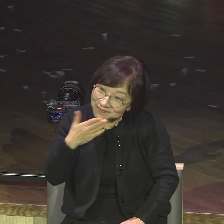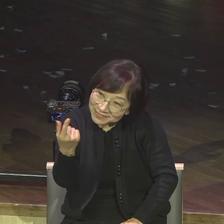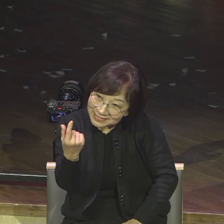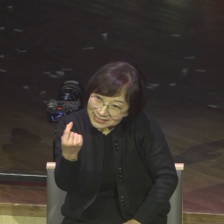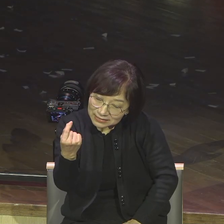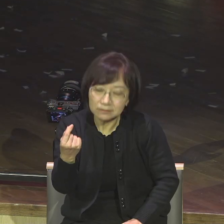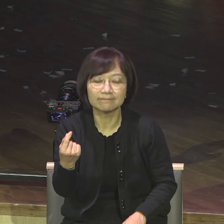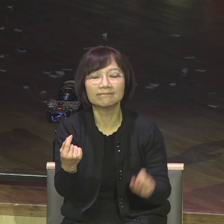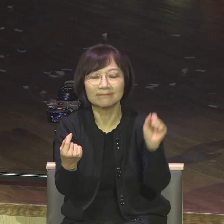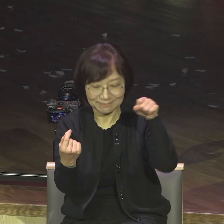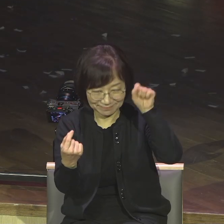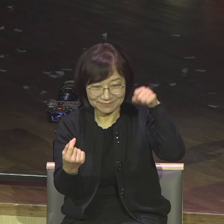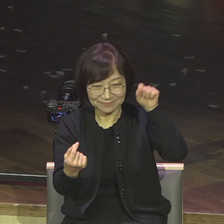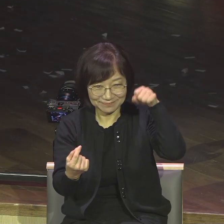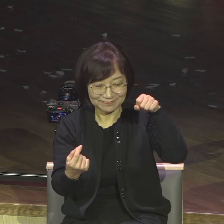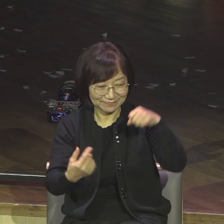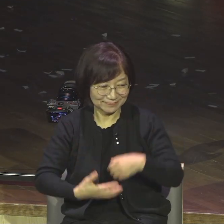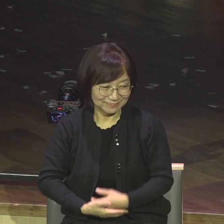너희